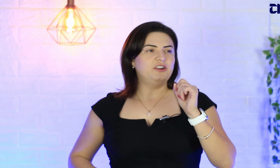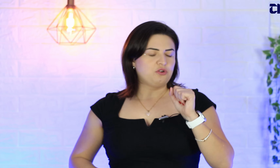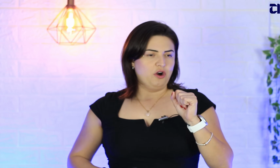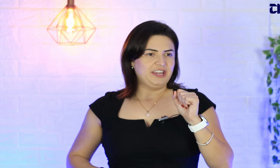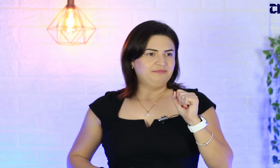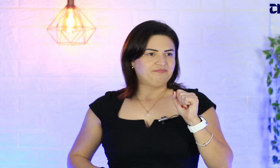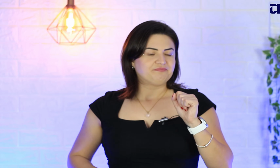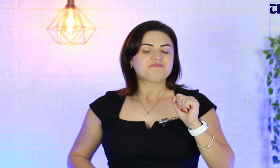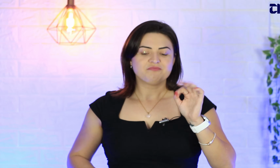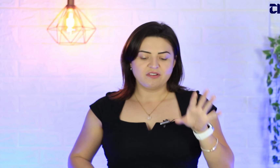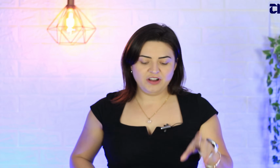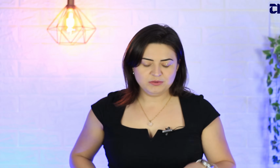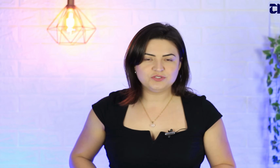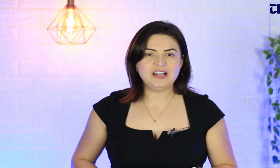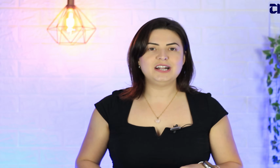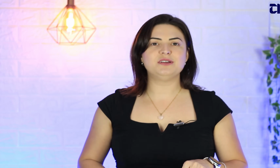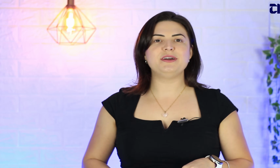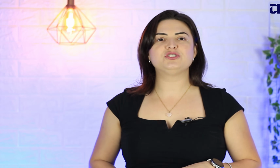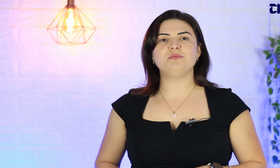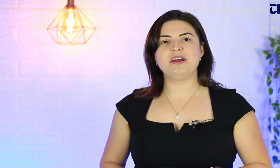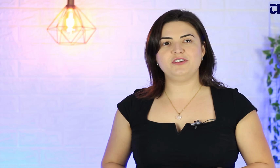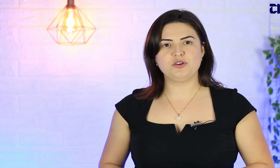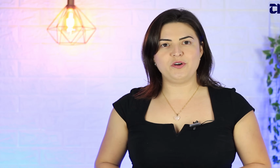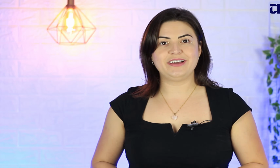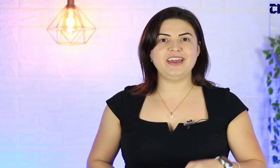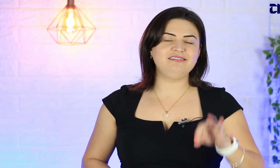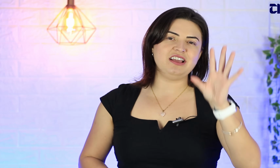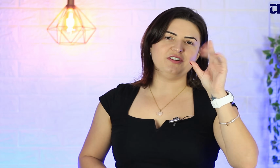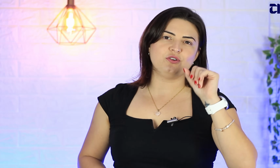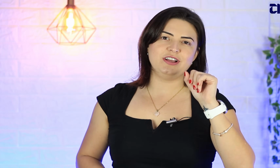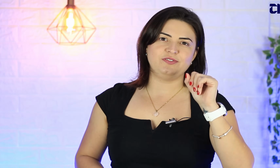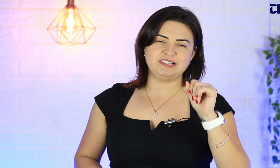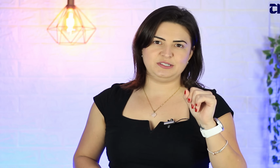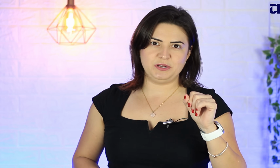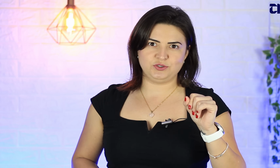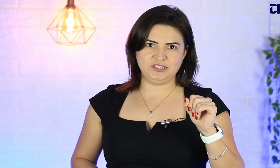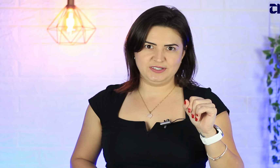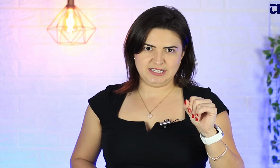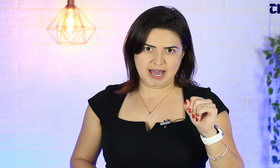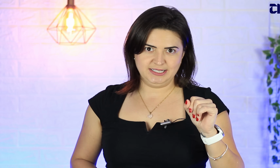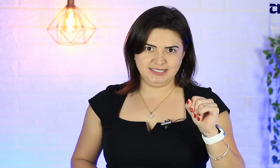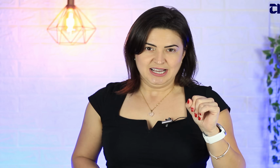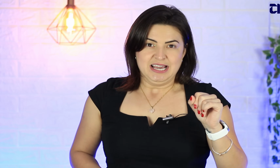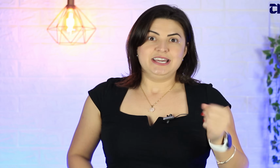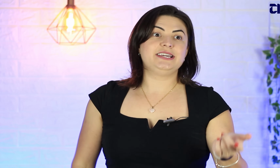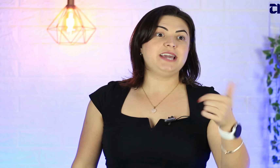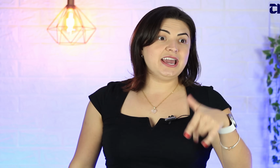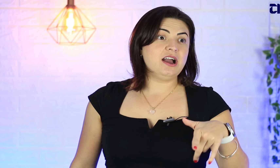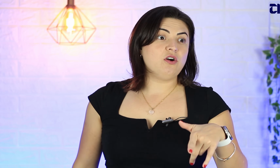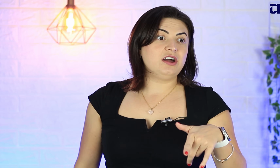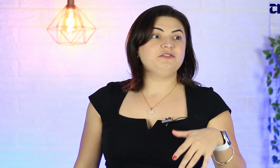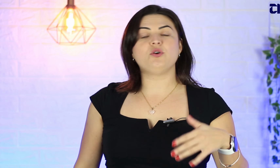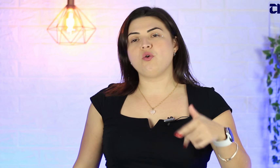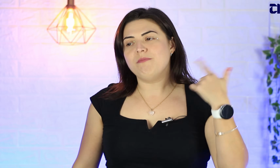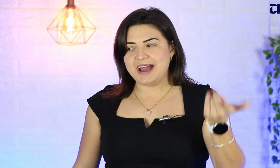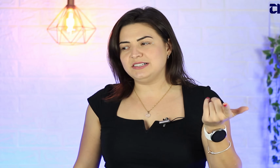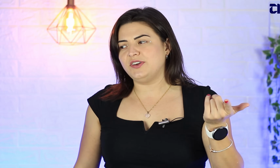tem vergonha. Vamos falar também sobre a vergonha. Quem tem vergonha de fazer expressões faciais? E quem agora ficou com mais